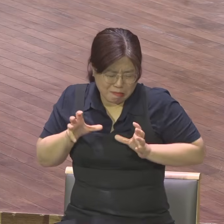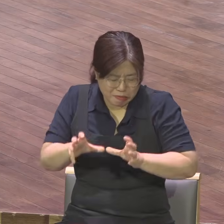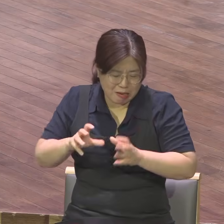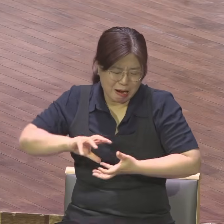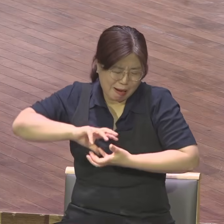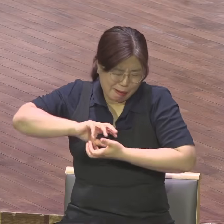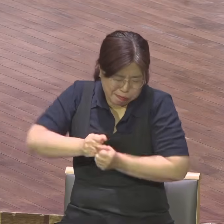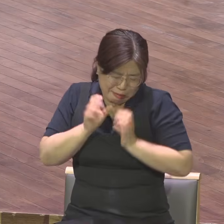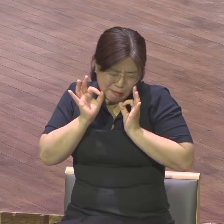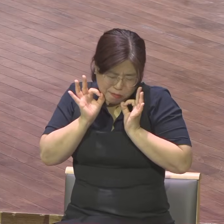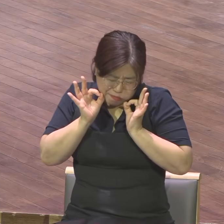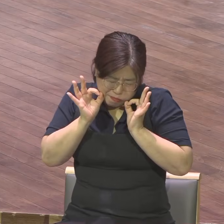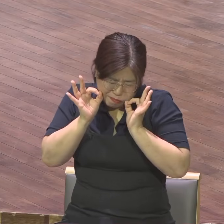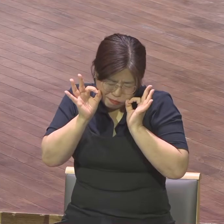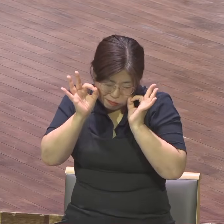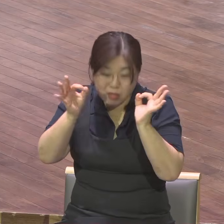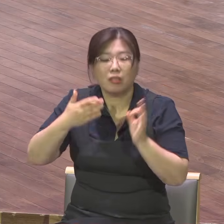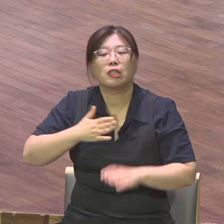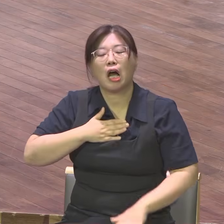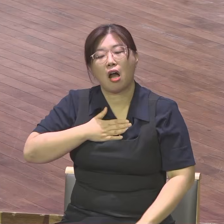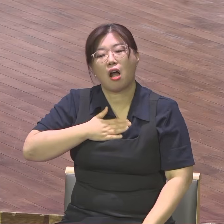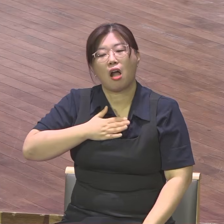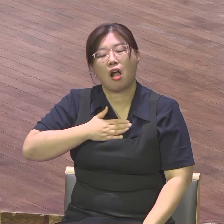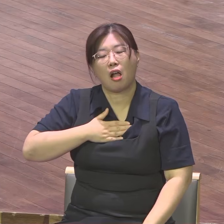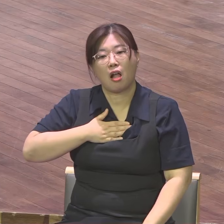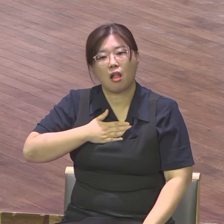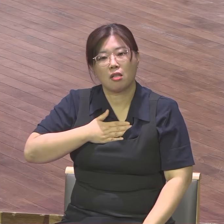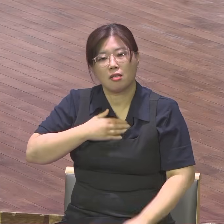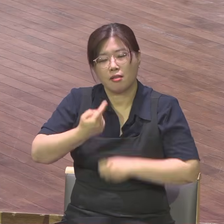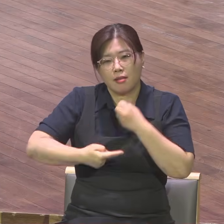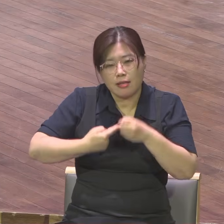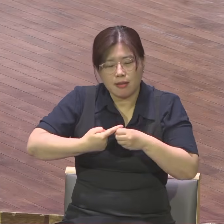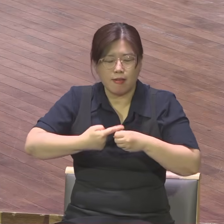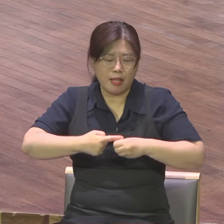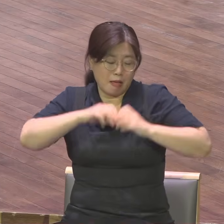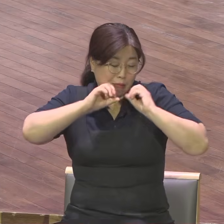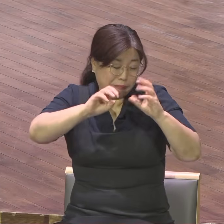5,000장씩 영접 카드 받고 막 그렇게 막 전도만 했어요.